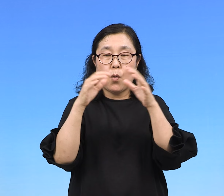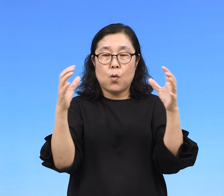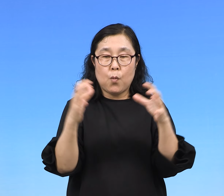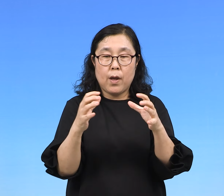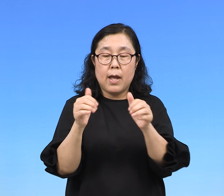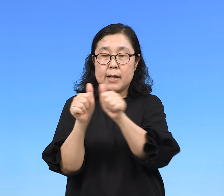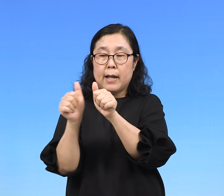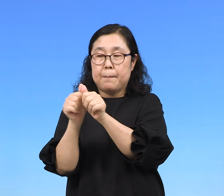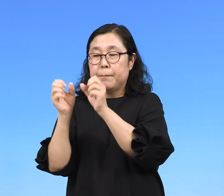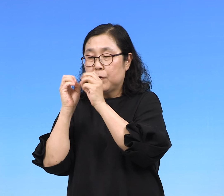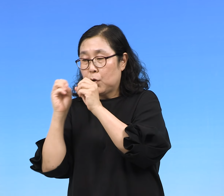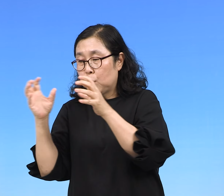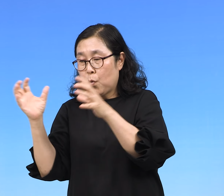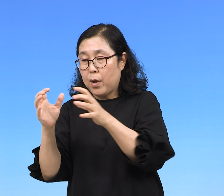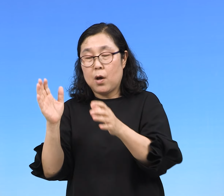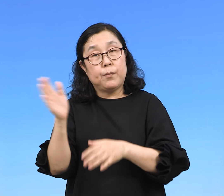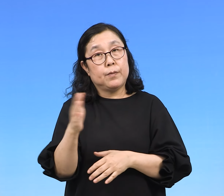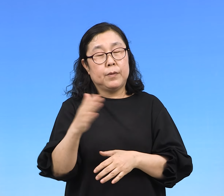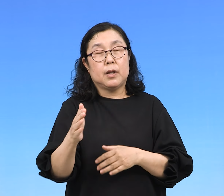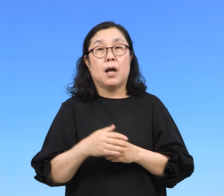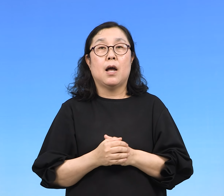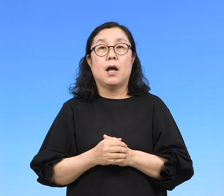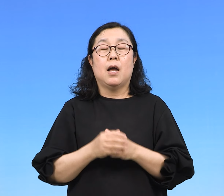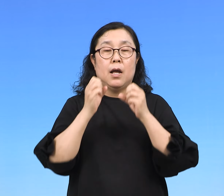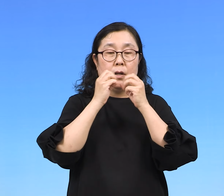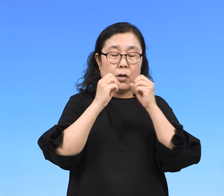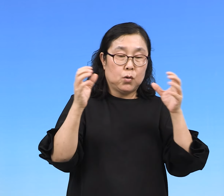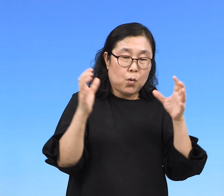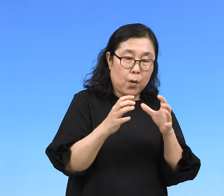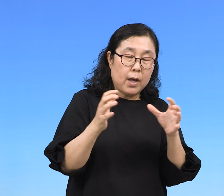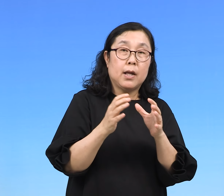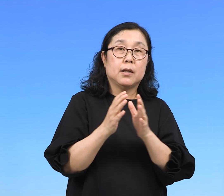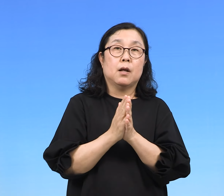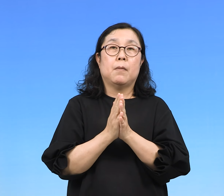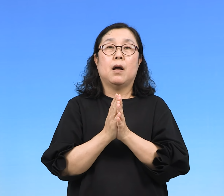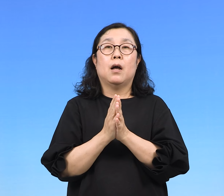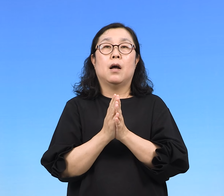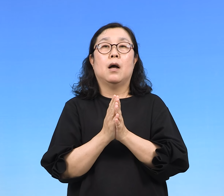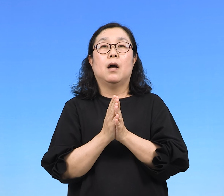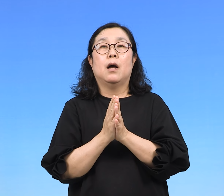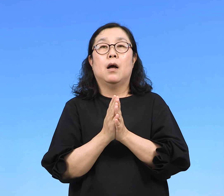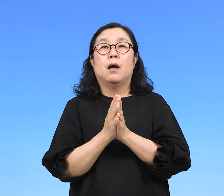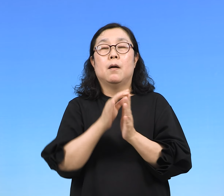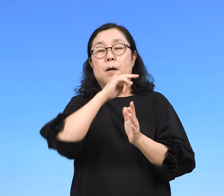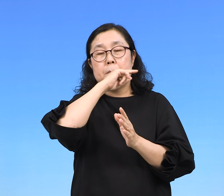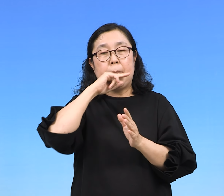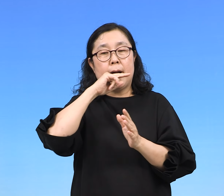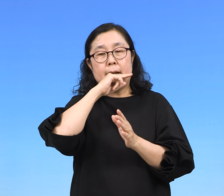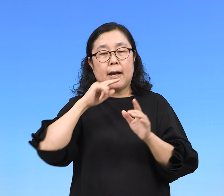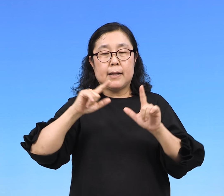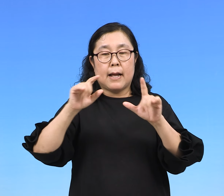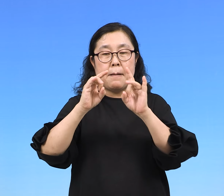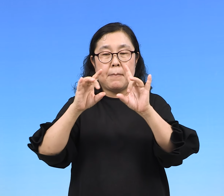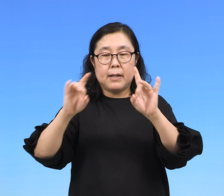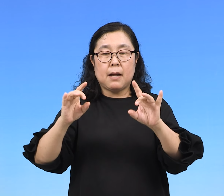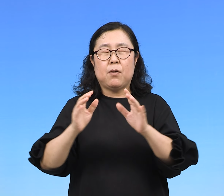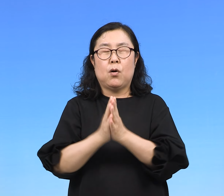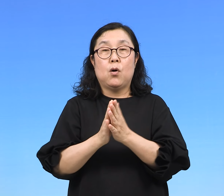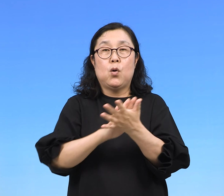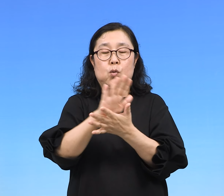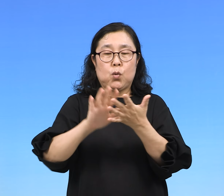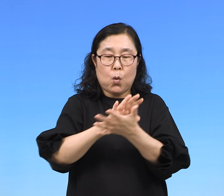만들잖아요. 우리 남전도회 없잖아요. 막 전도회에서 막 그냥 막 달력에 빨간 글씨 있을 때마다 놀러